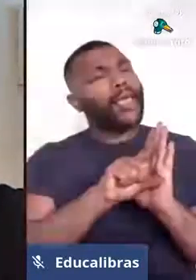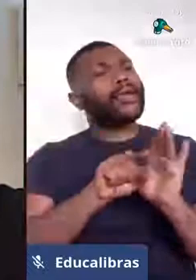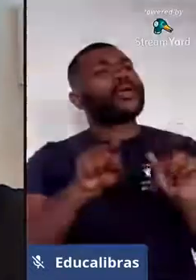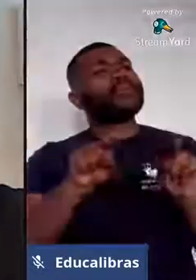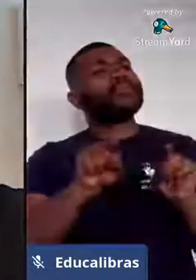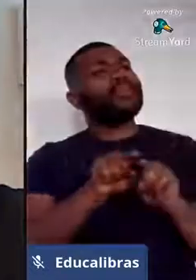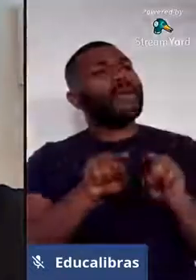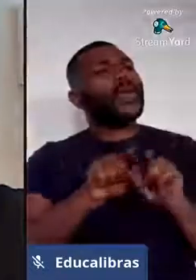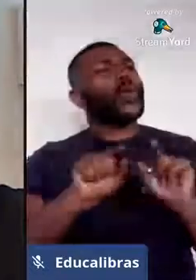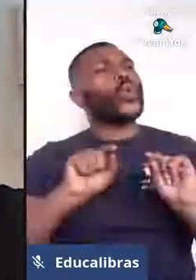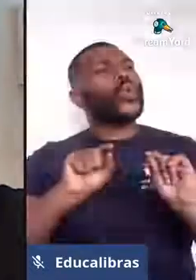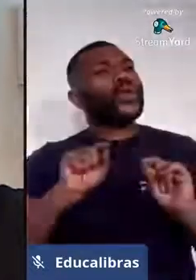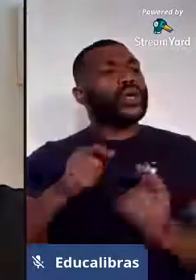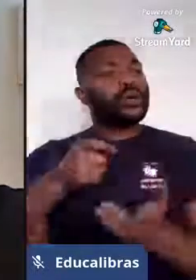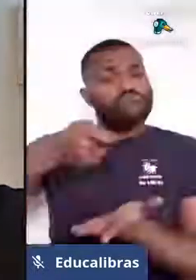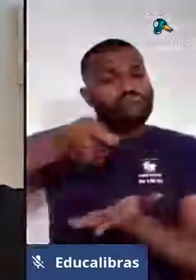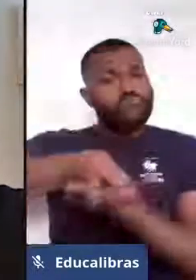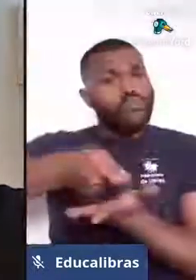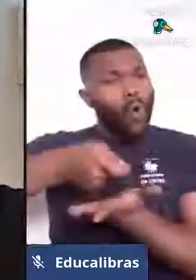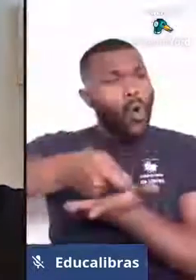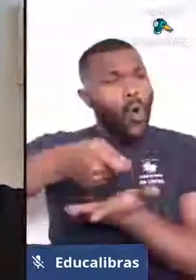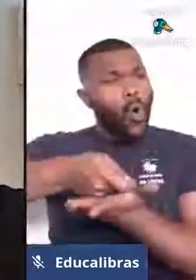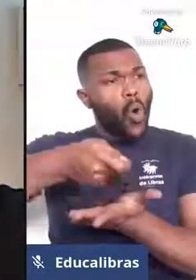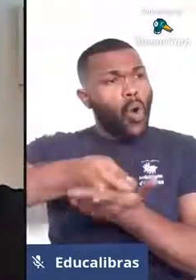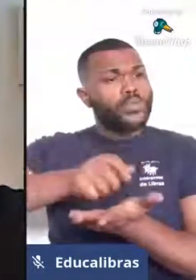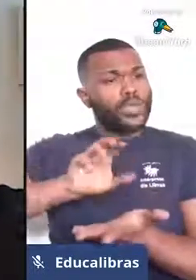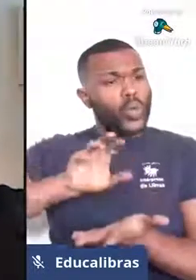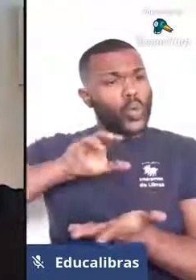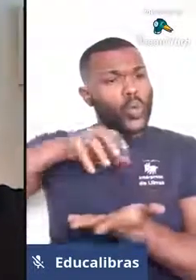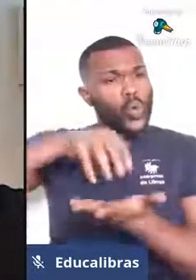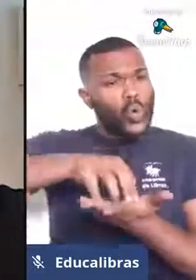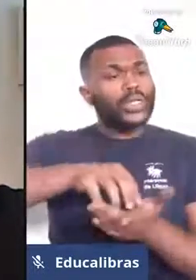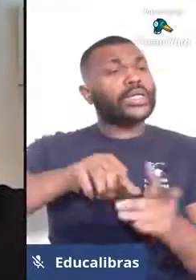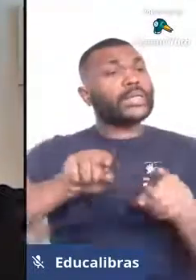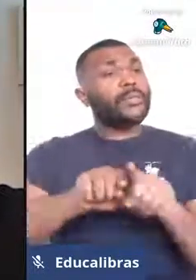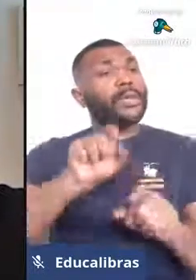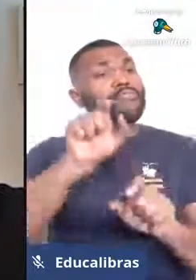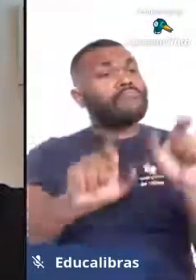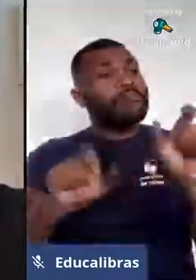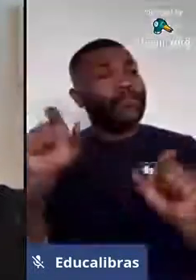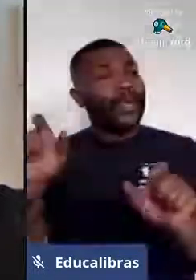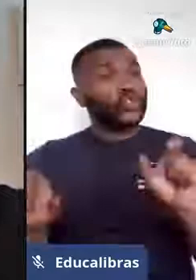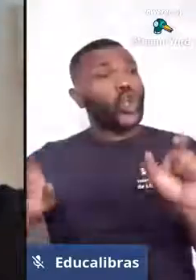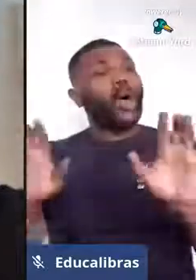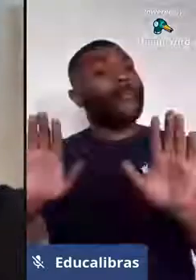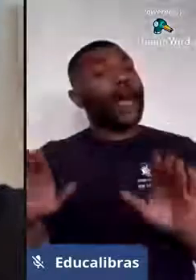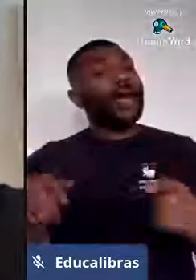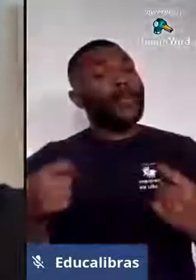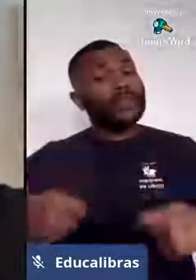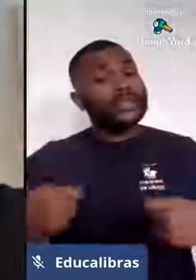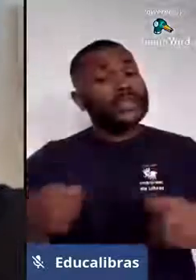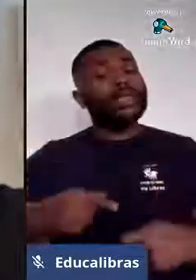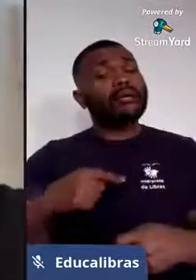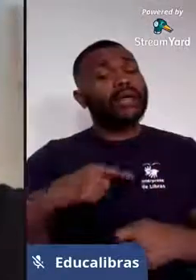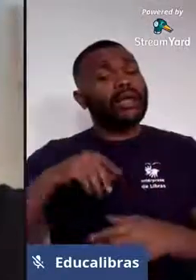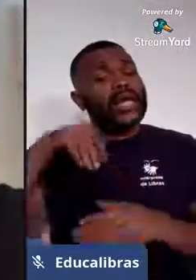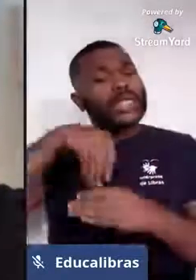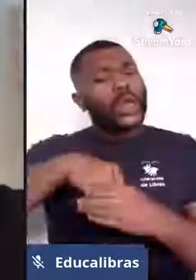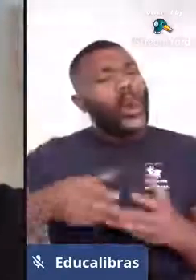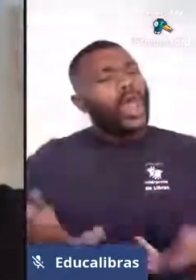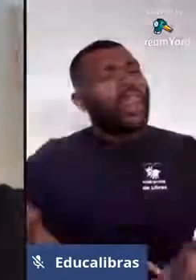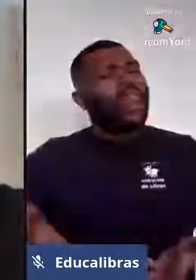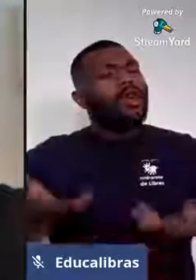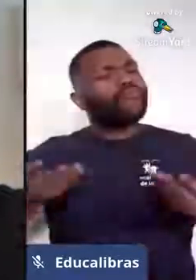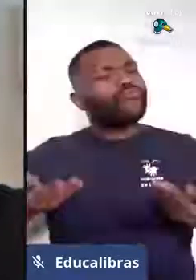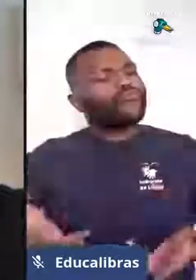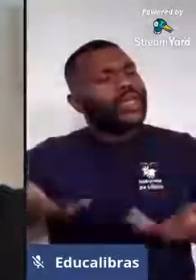as obrigações das organizações, dos indivíduos, mas tem que ter uma leveza também, tem que ter um prazer em fazer